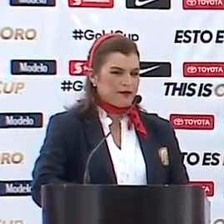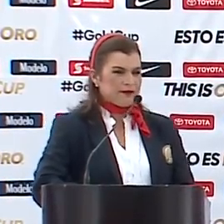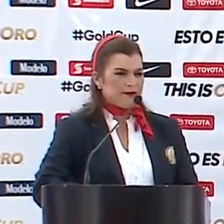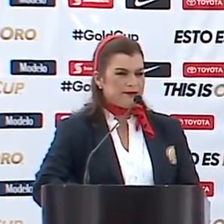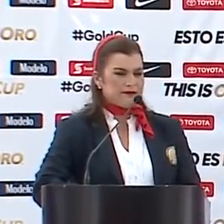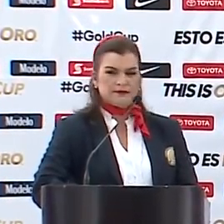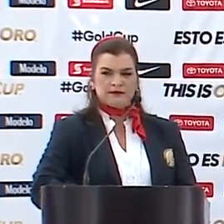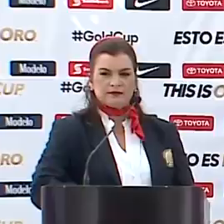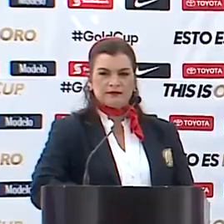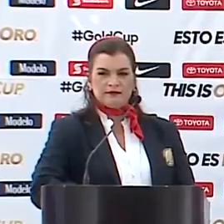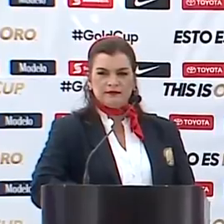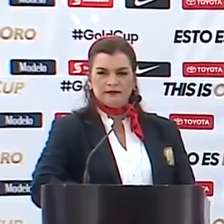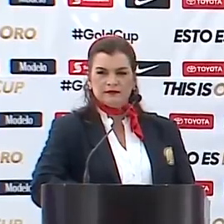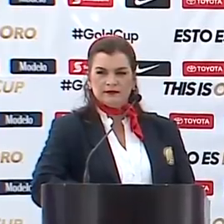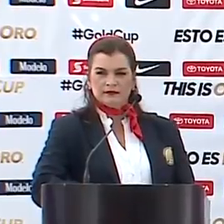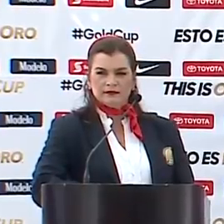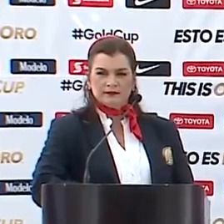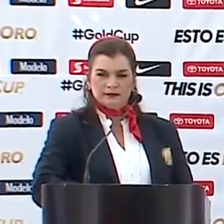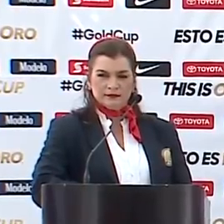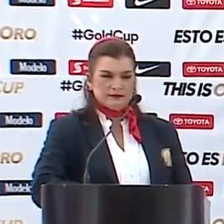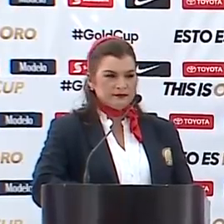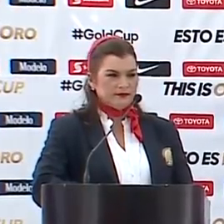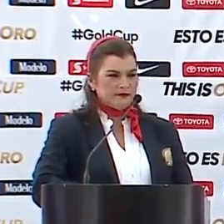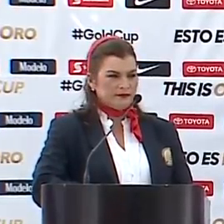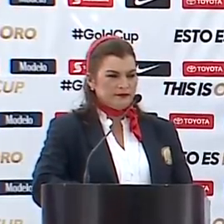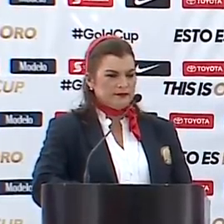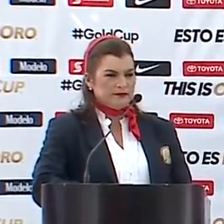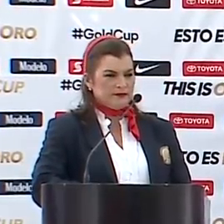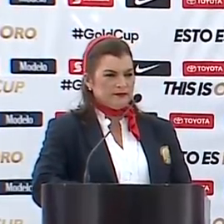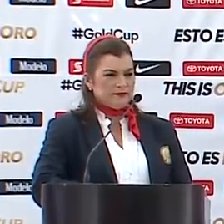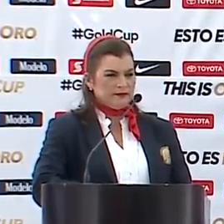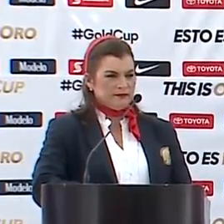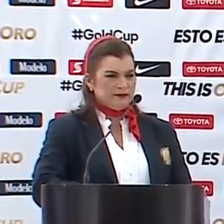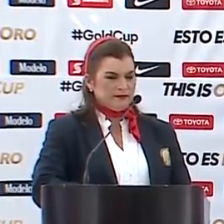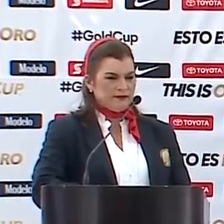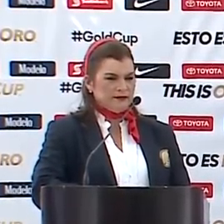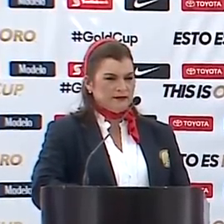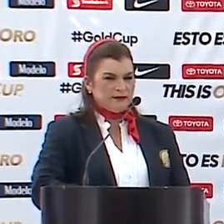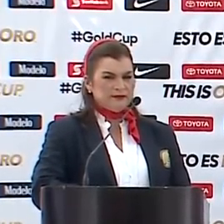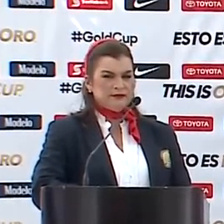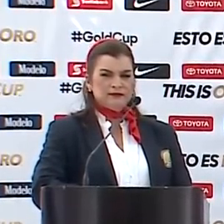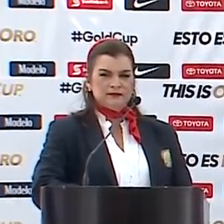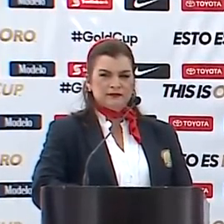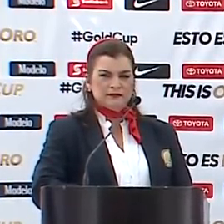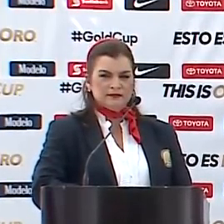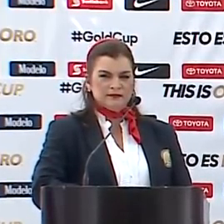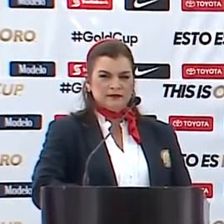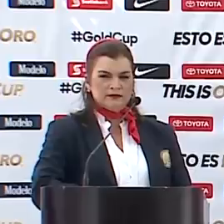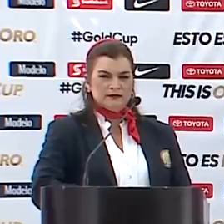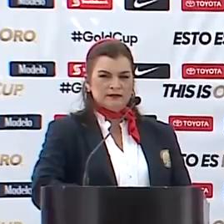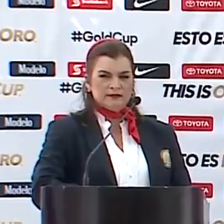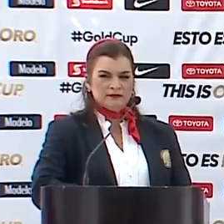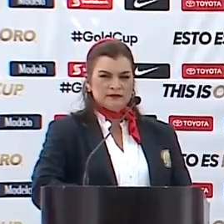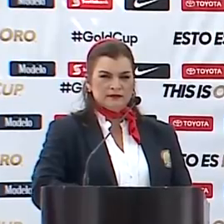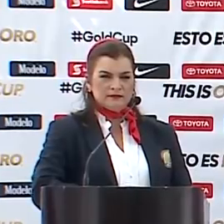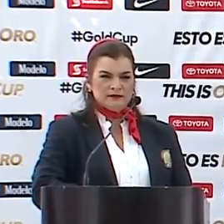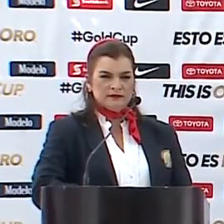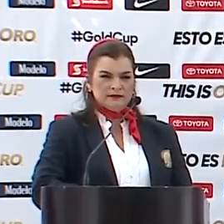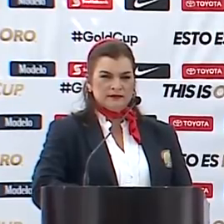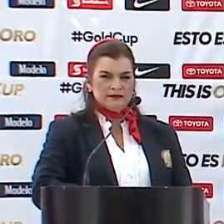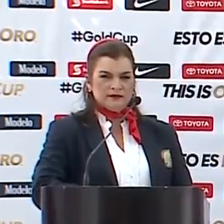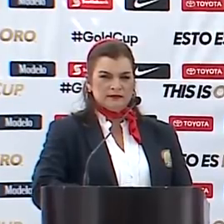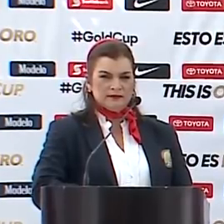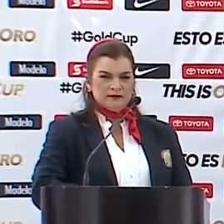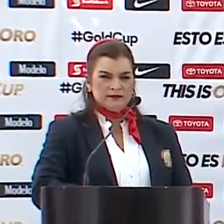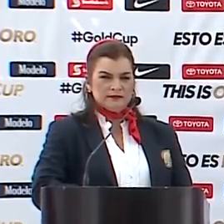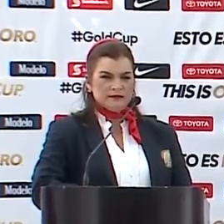clasificados. El día 8 de abril habrá un evento en el cual se anunciará todo lo que es el formato, grupos,